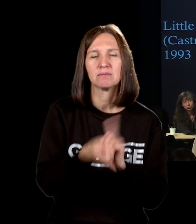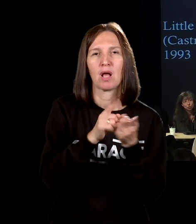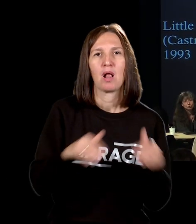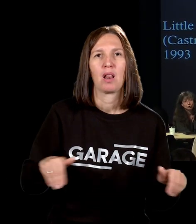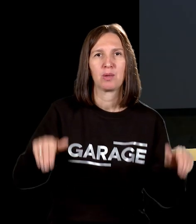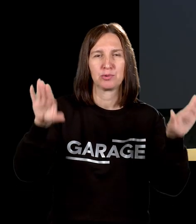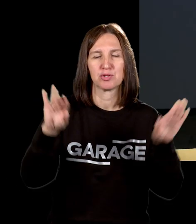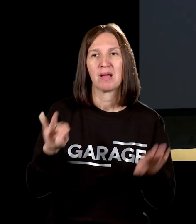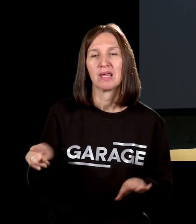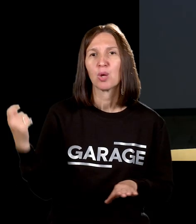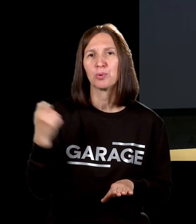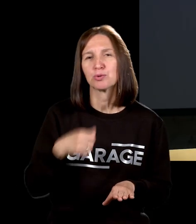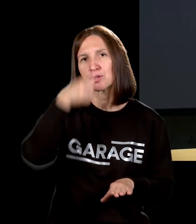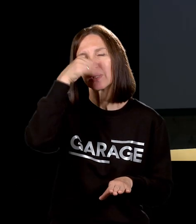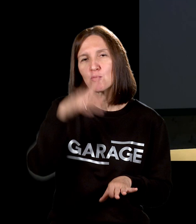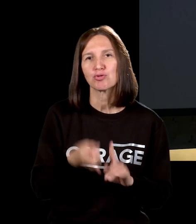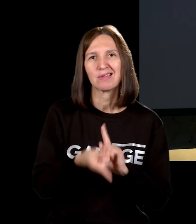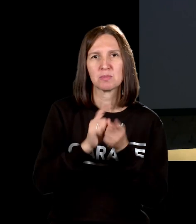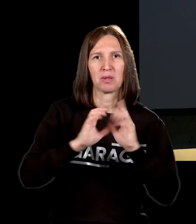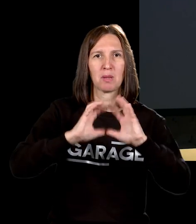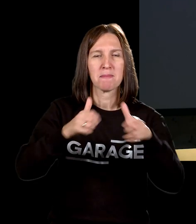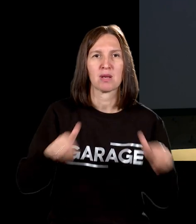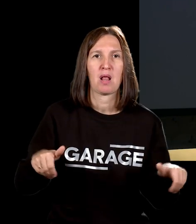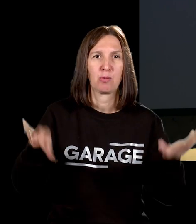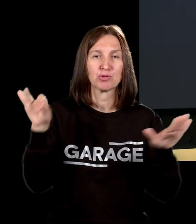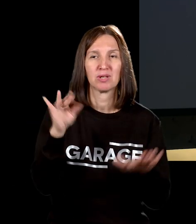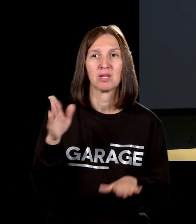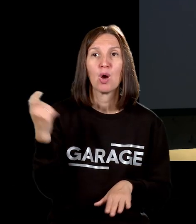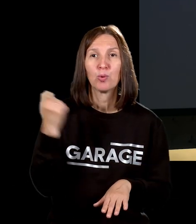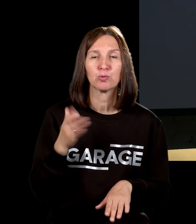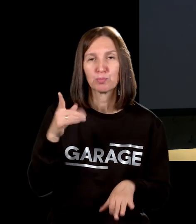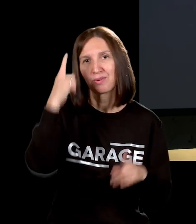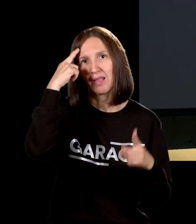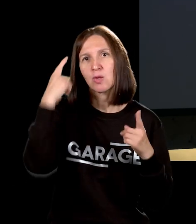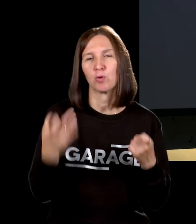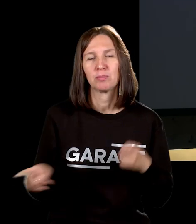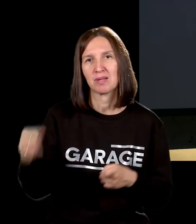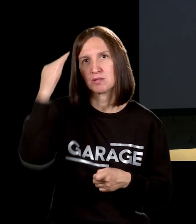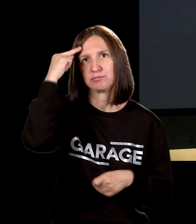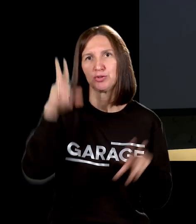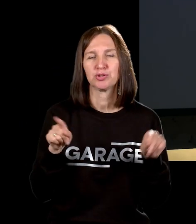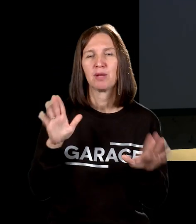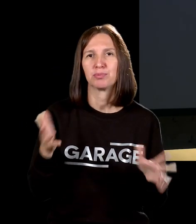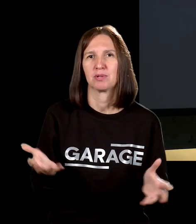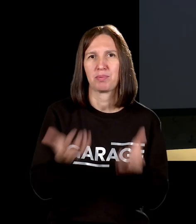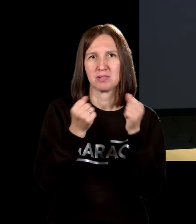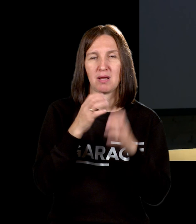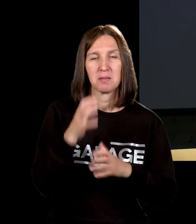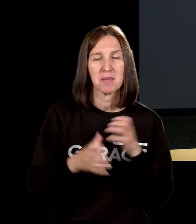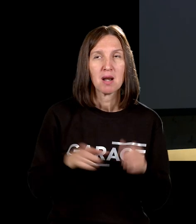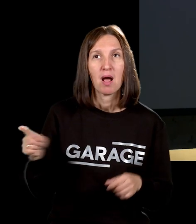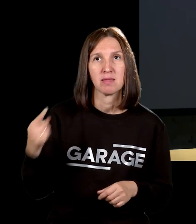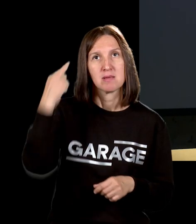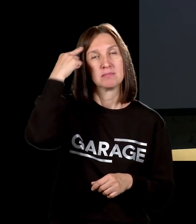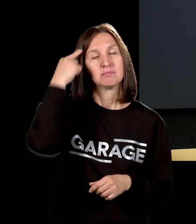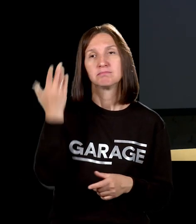изменить мир к лучшему, и что плох тот художник, что идиот тот художник, который считает, что он спасает мир. Они задаются вопросом о том, что же